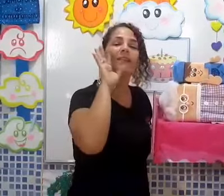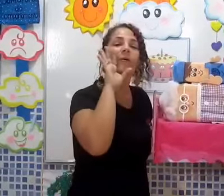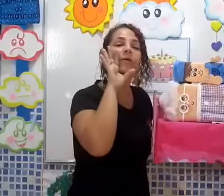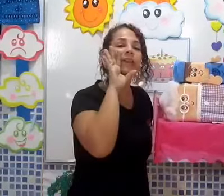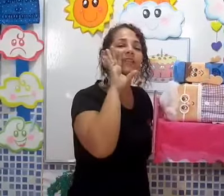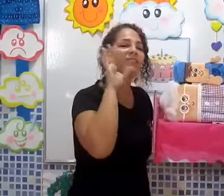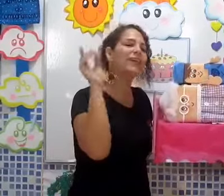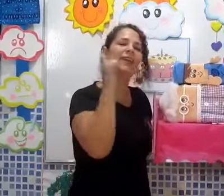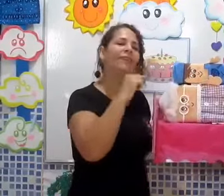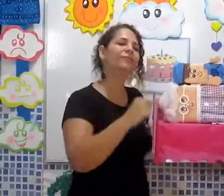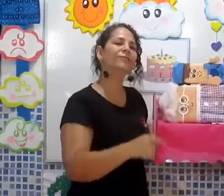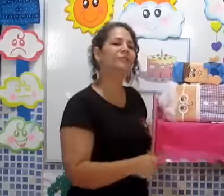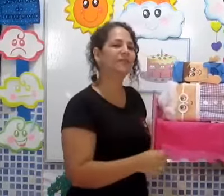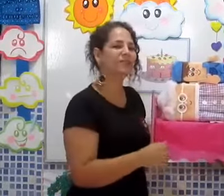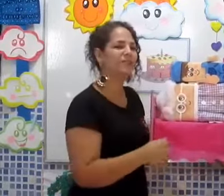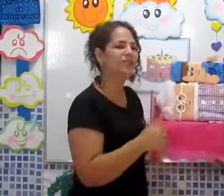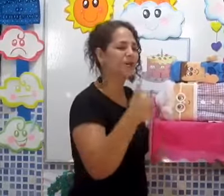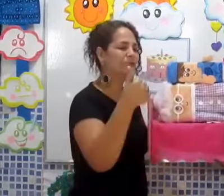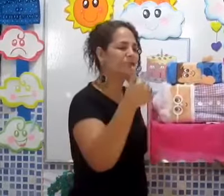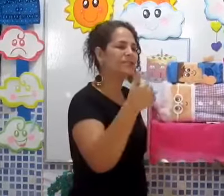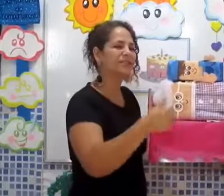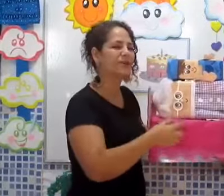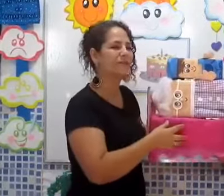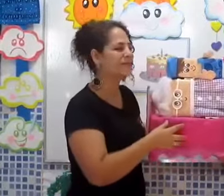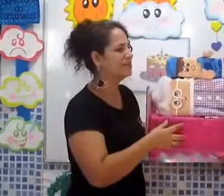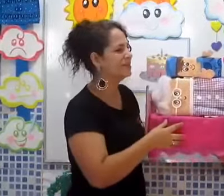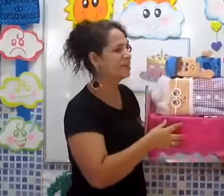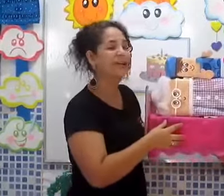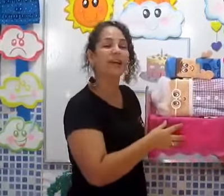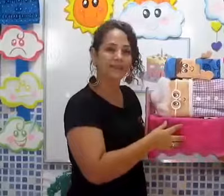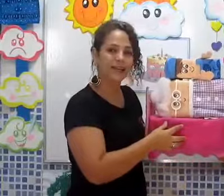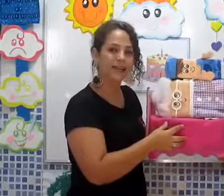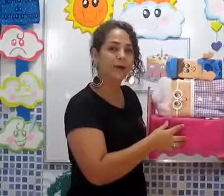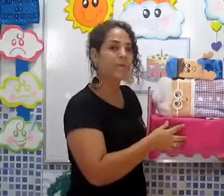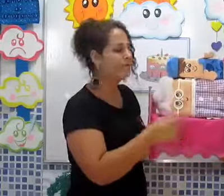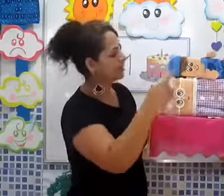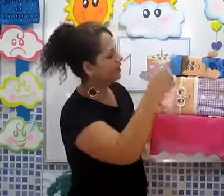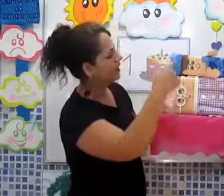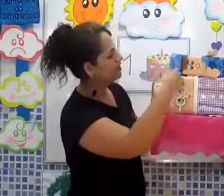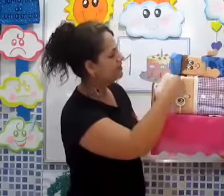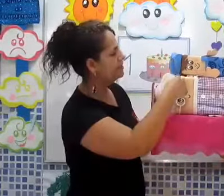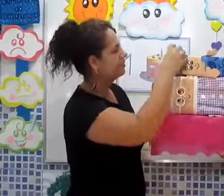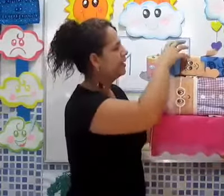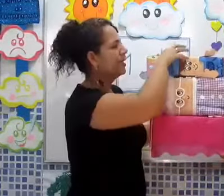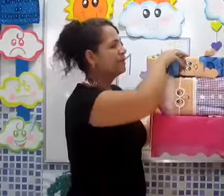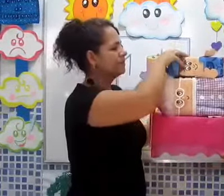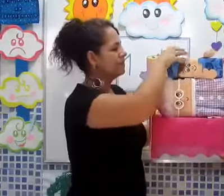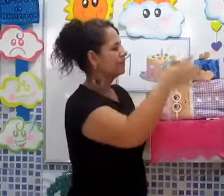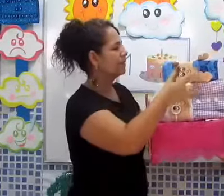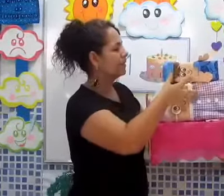uma olhadinha lá no YouTube que a gente contou essa história pra vocês. Tá legal? Em cima,